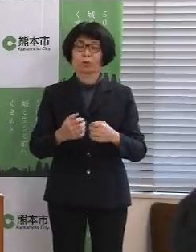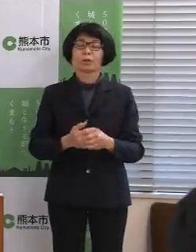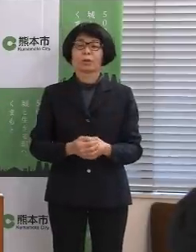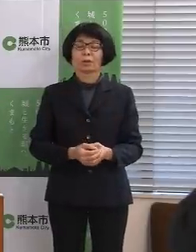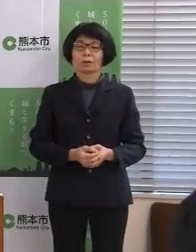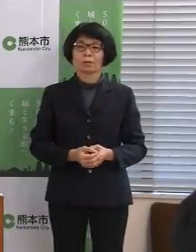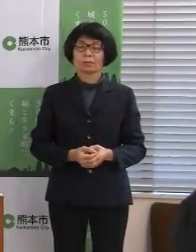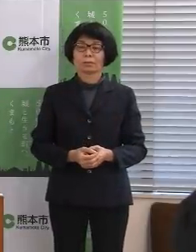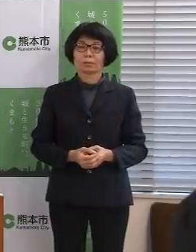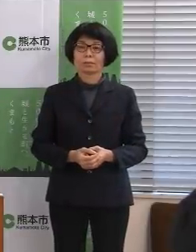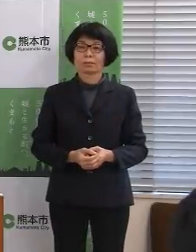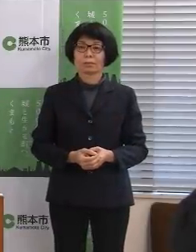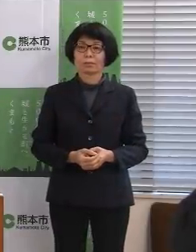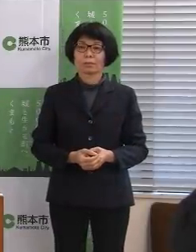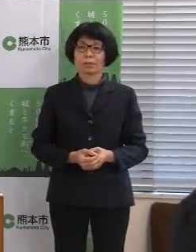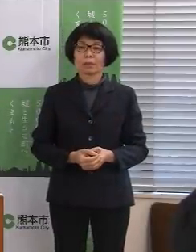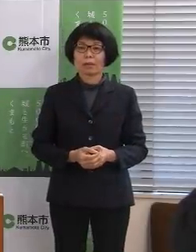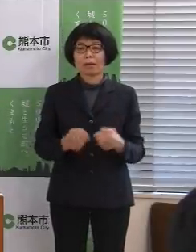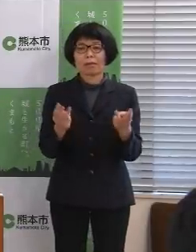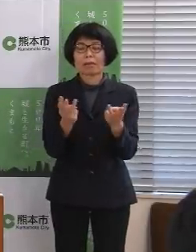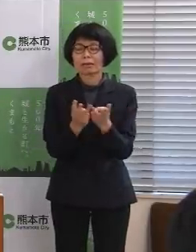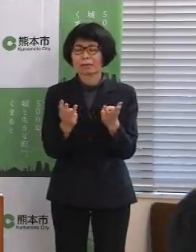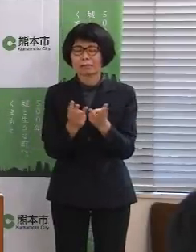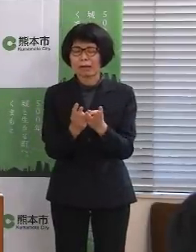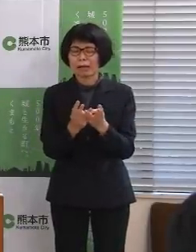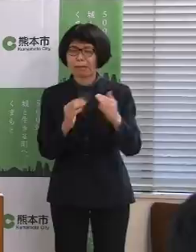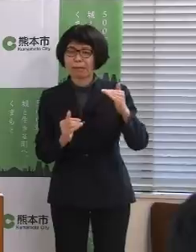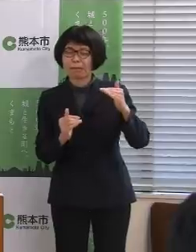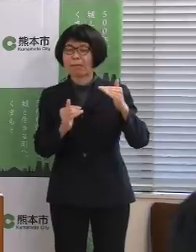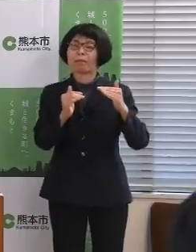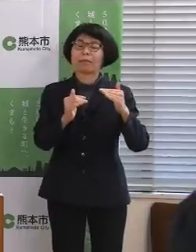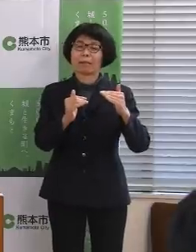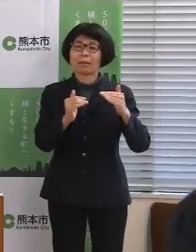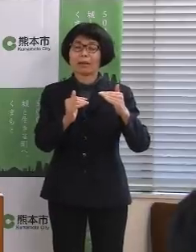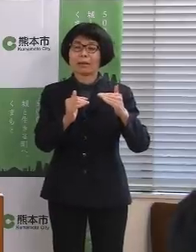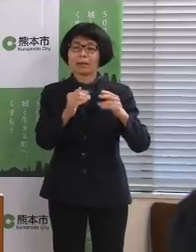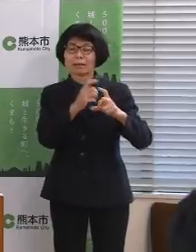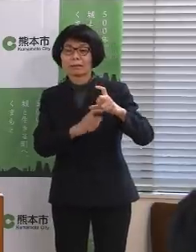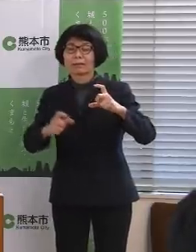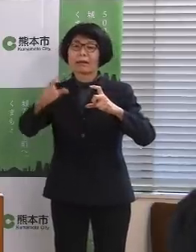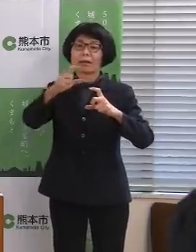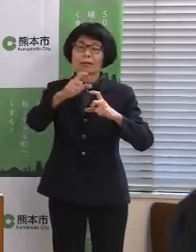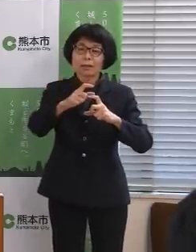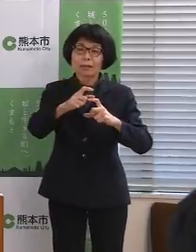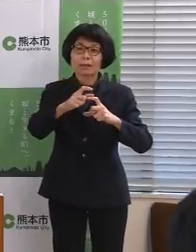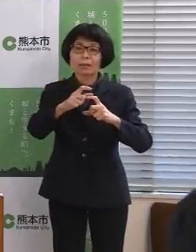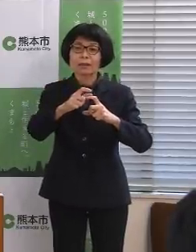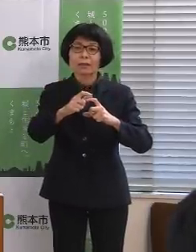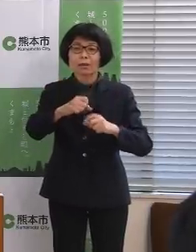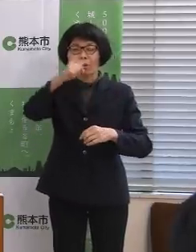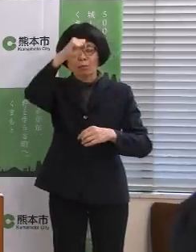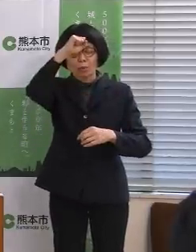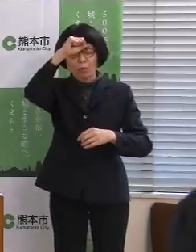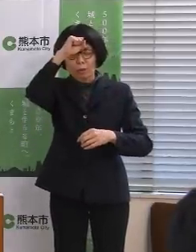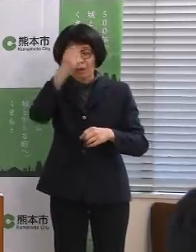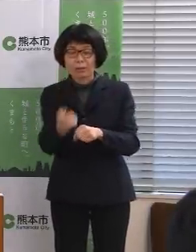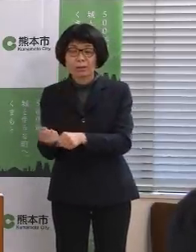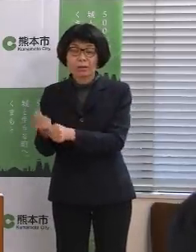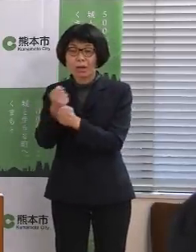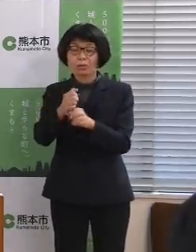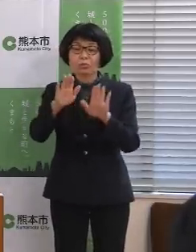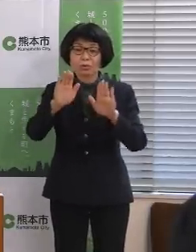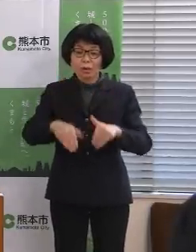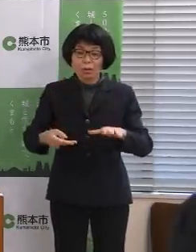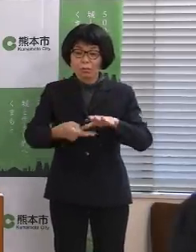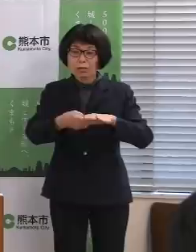して、依然として高い水準で推移をしており、さらに一旦回復退院をされたに